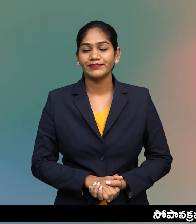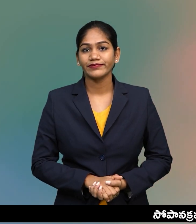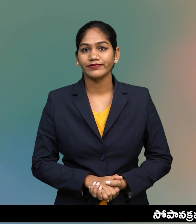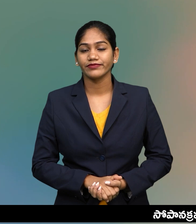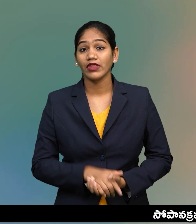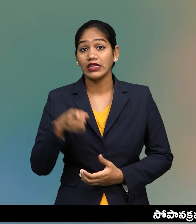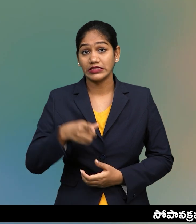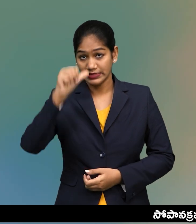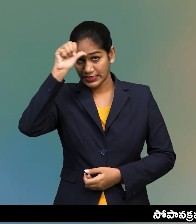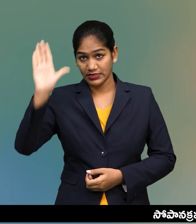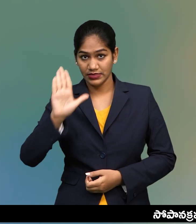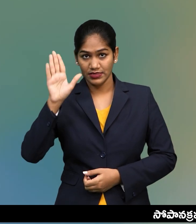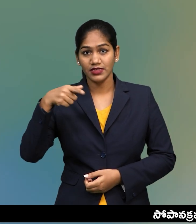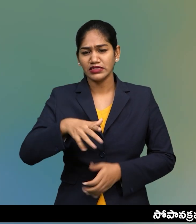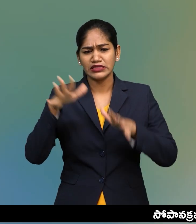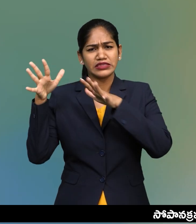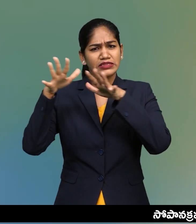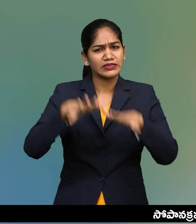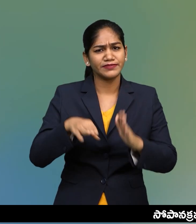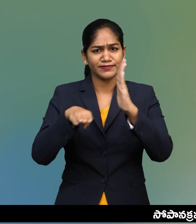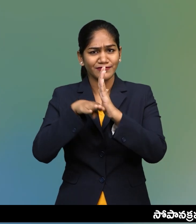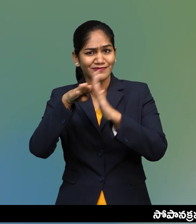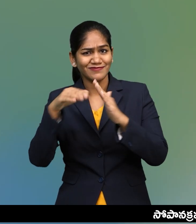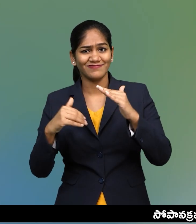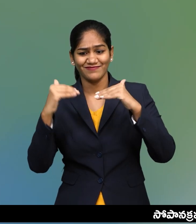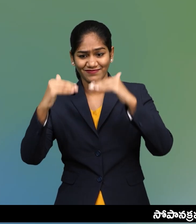సోపాన క్రమంలో భారతీయ స్థావరాలు,